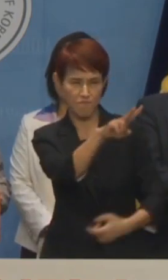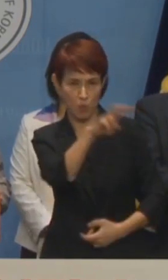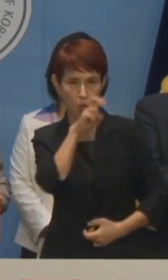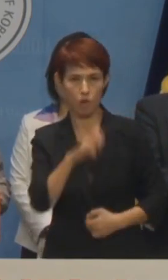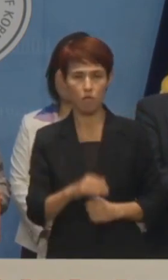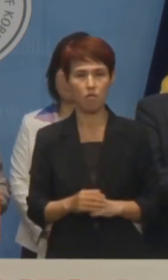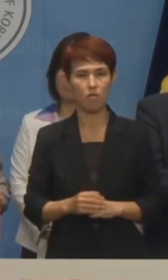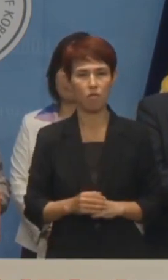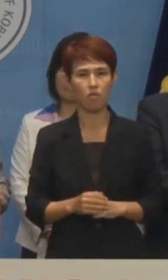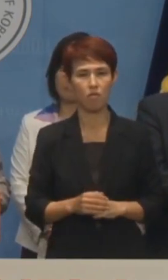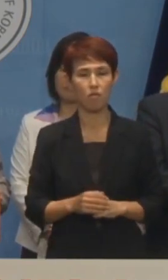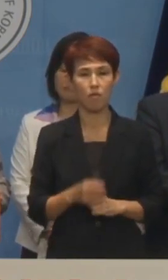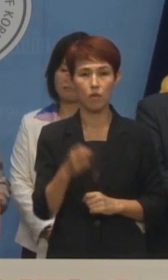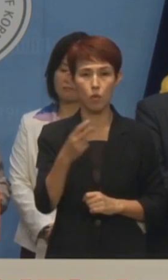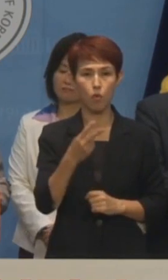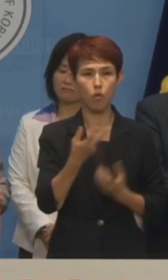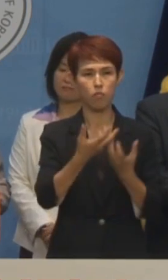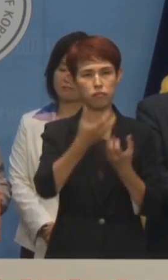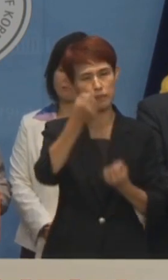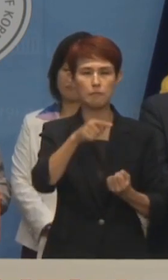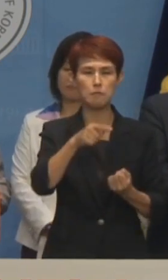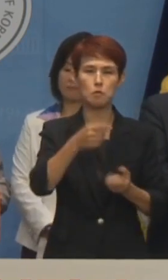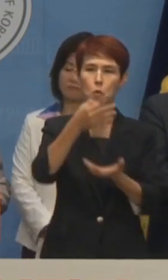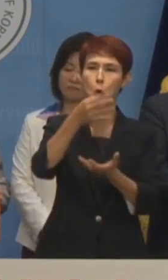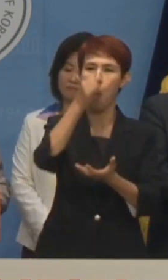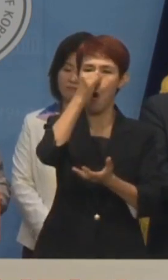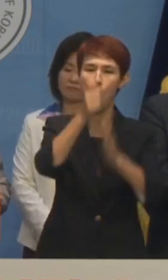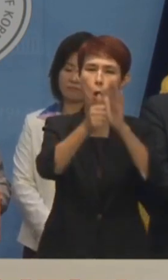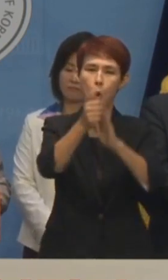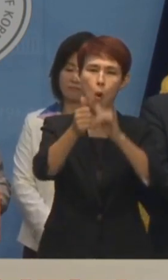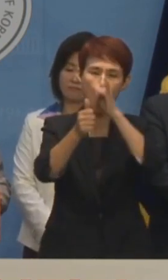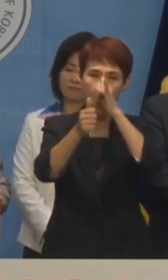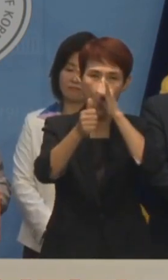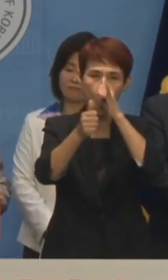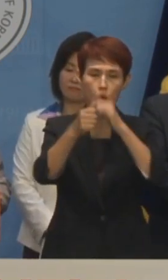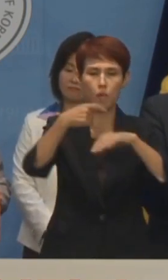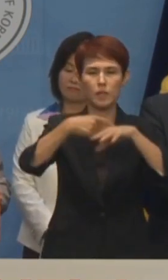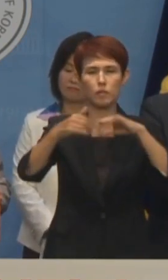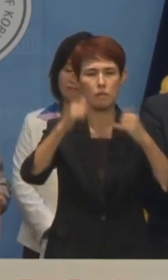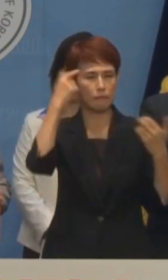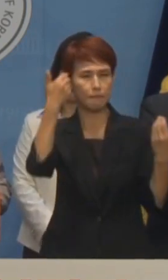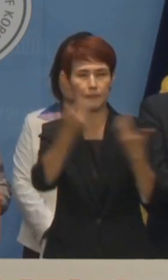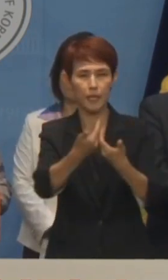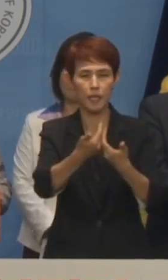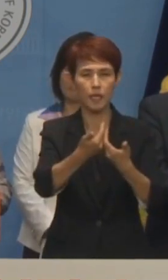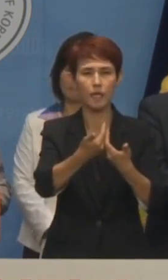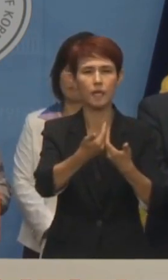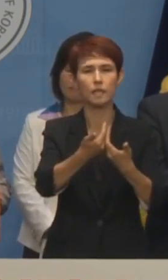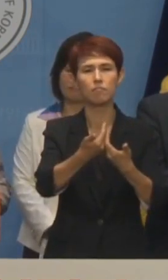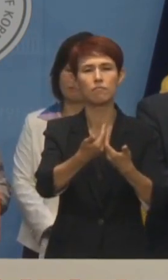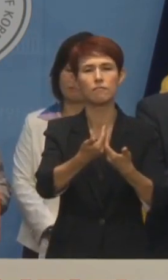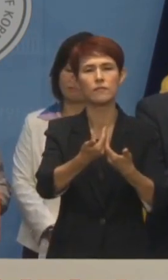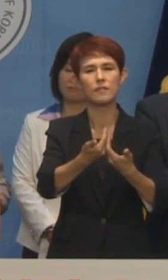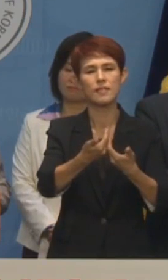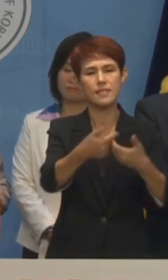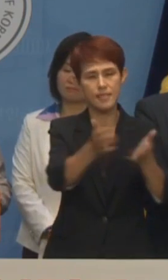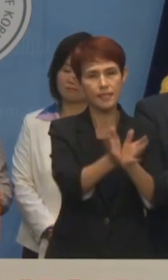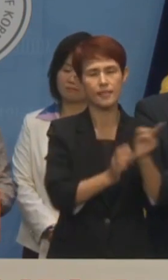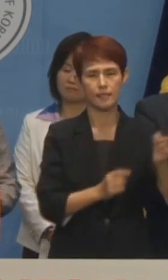분단을 합리화하며 자본가를 옹호하는 반민족, 반민주, 반노동 정치